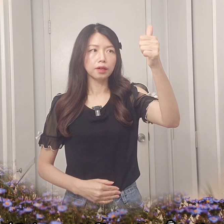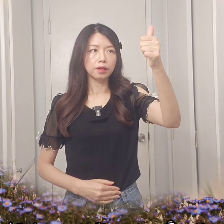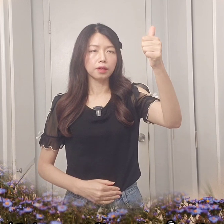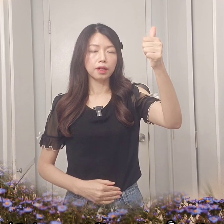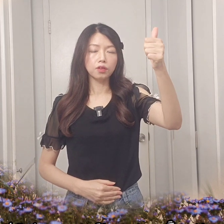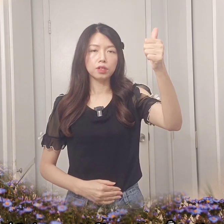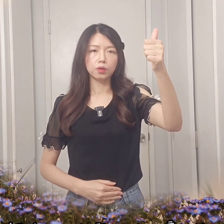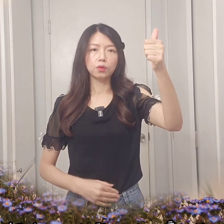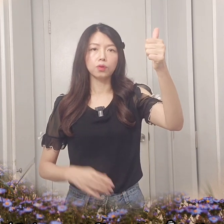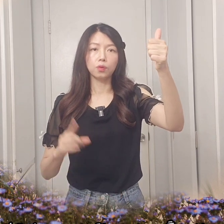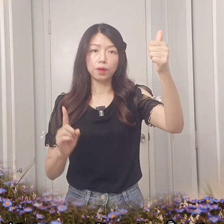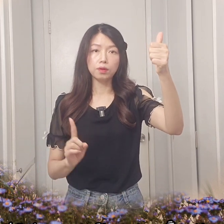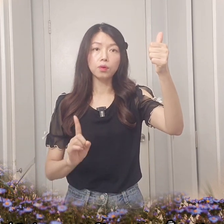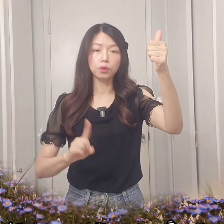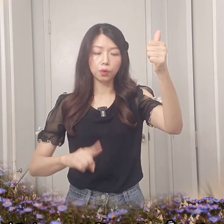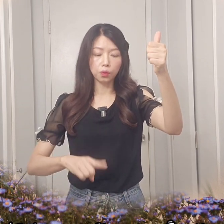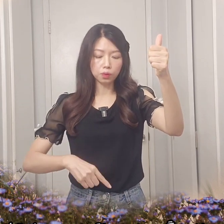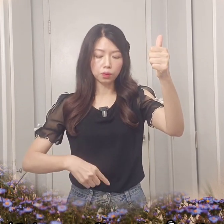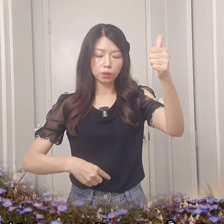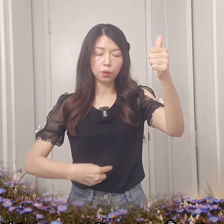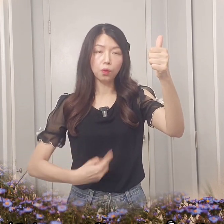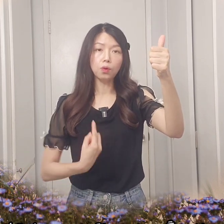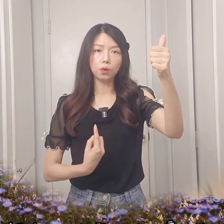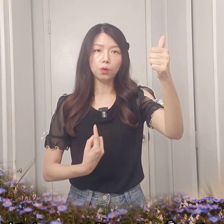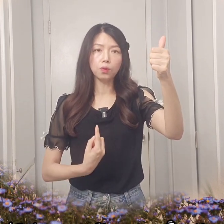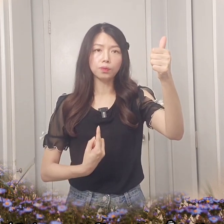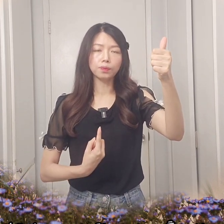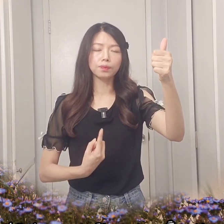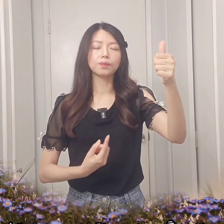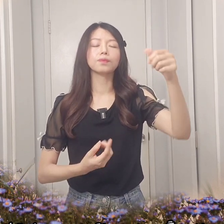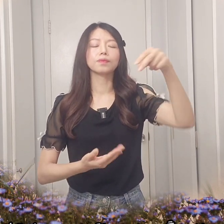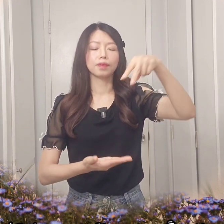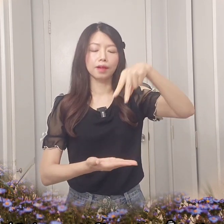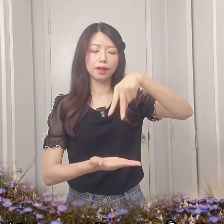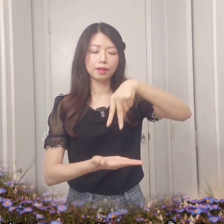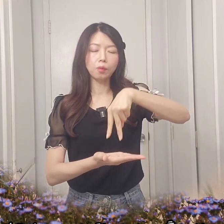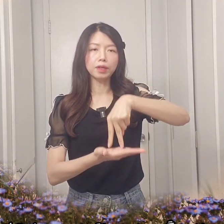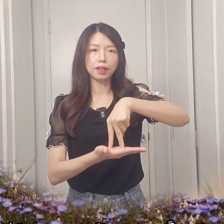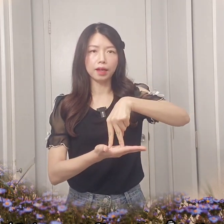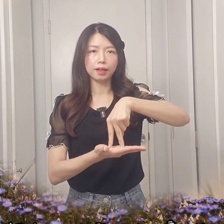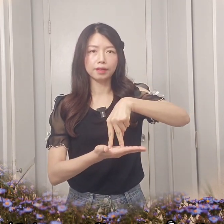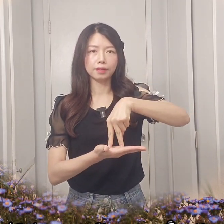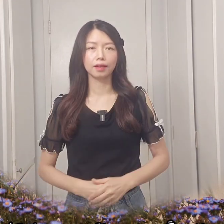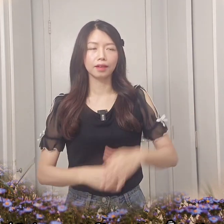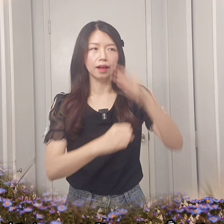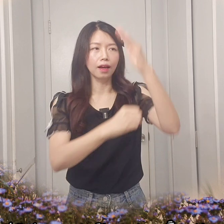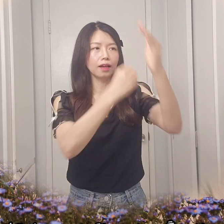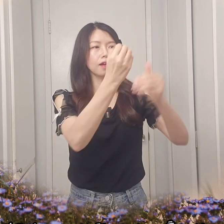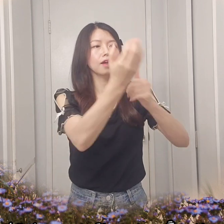주께 해주시고 왼손으로 홀로 섭니다.